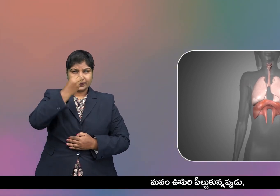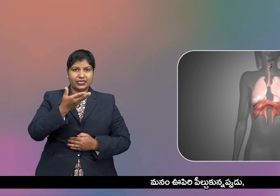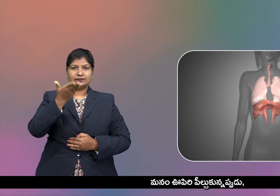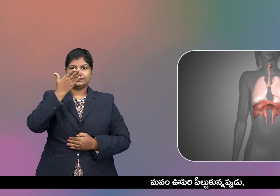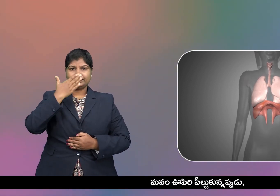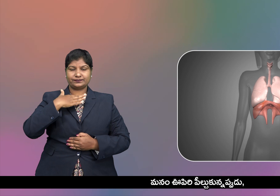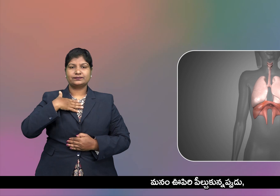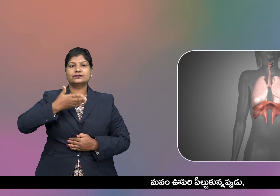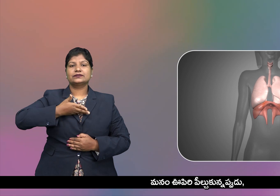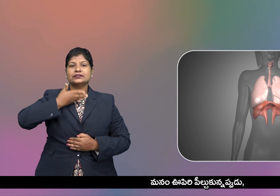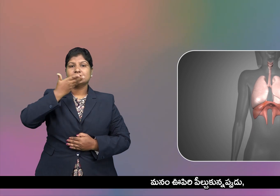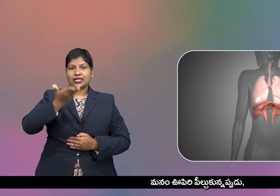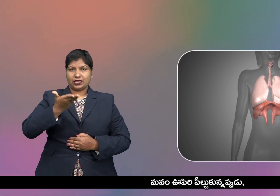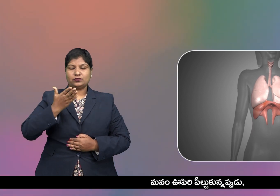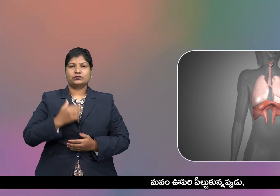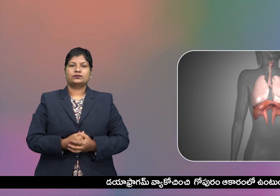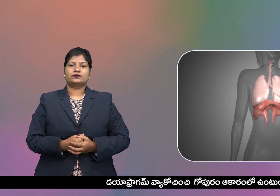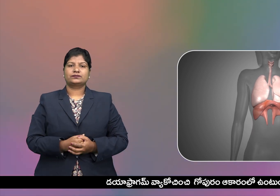పీల్చుకున్నప్పుడు